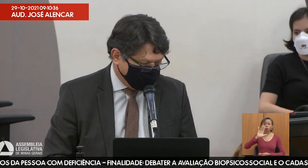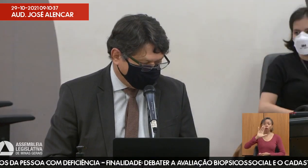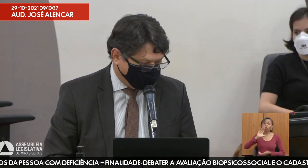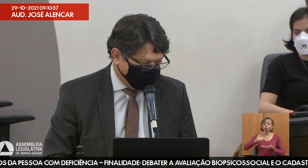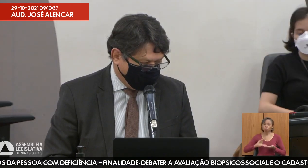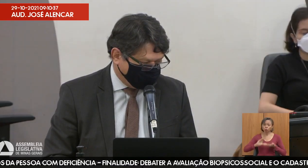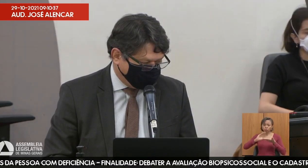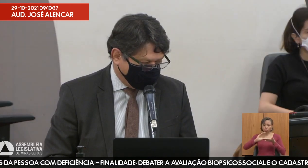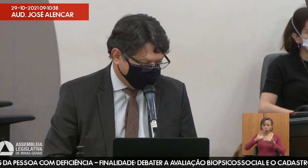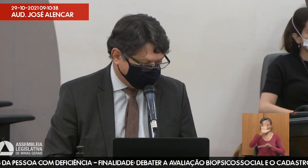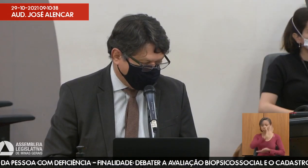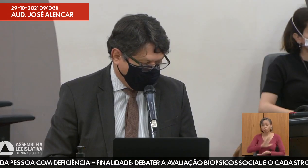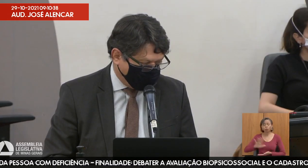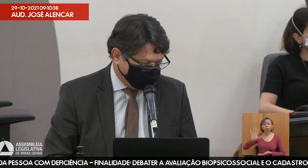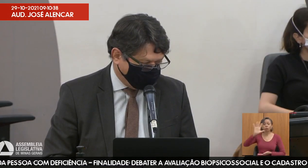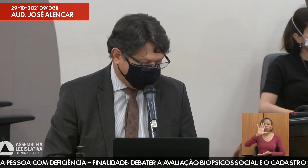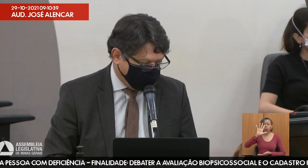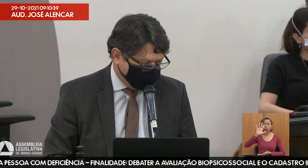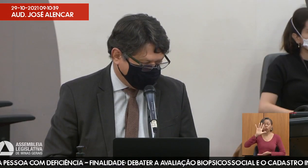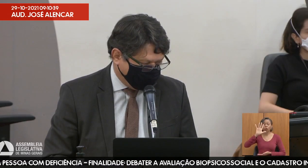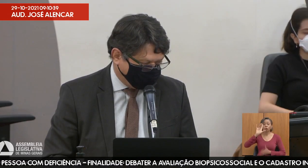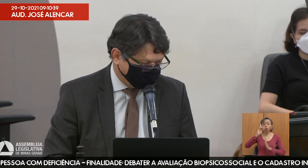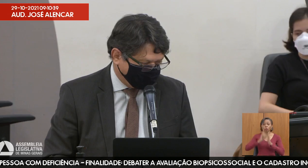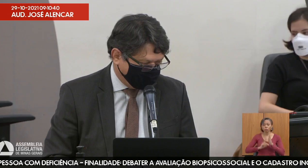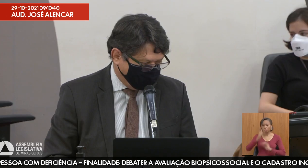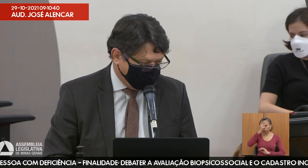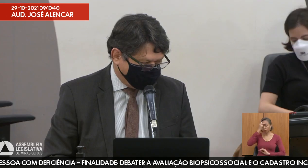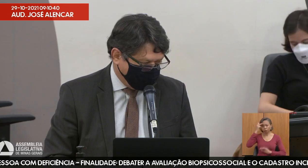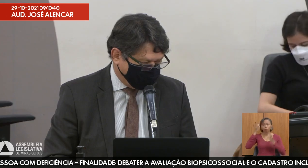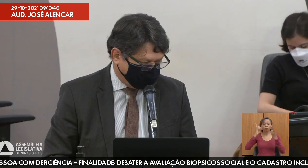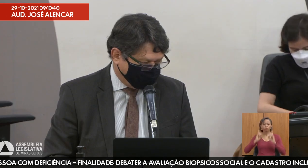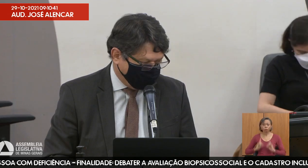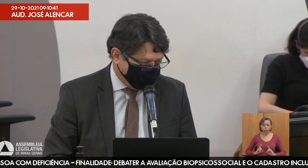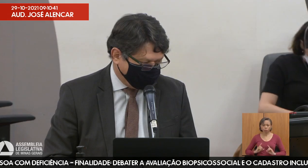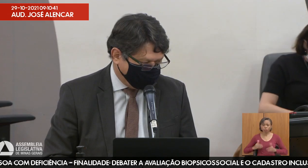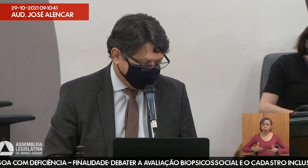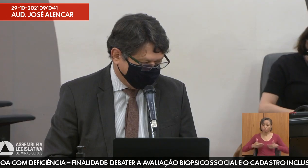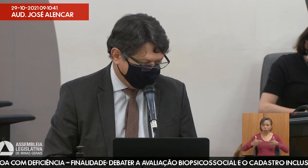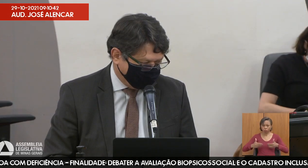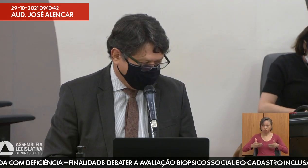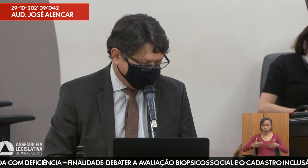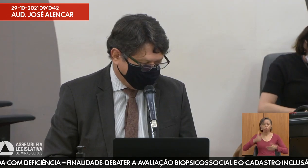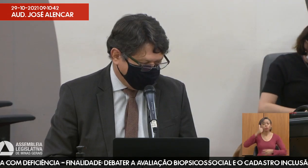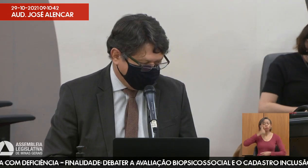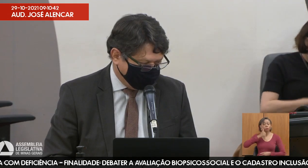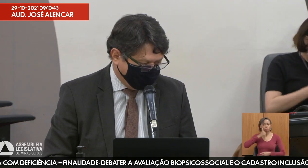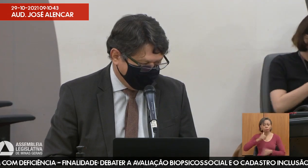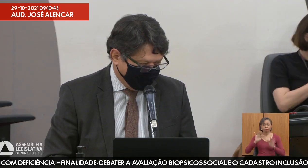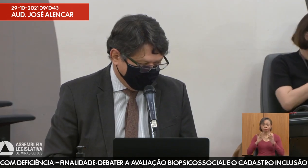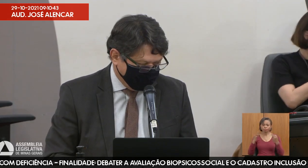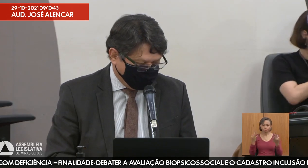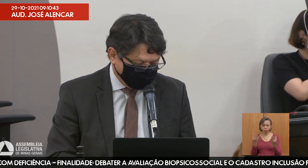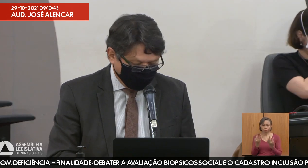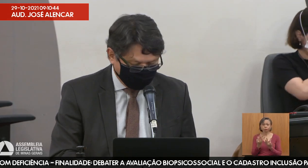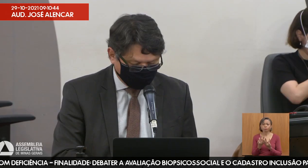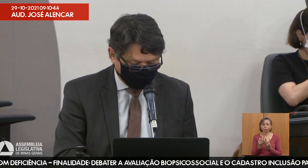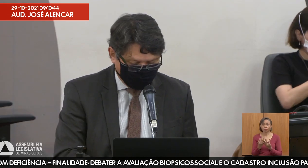dos Direitos da Pessoa com Deficiência, Ministério da Mulher, da Família e dos Direitos